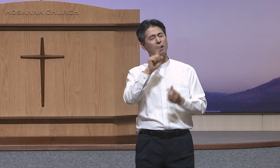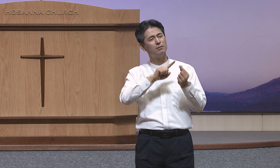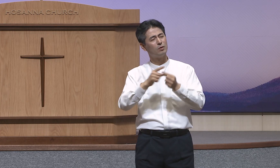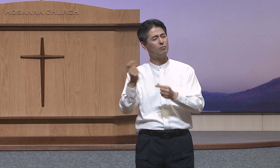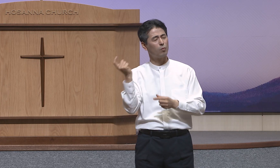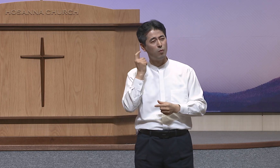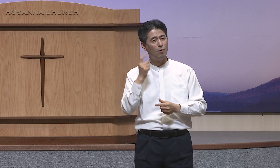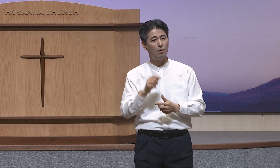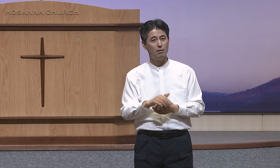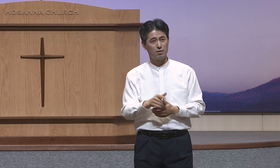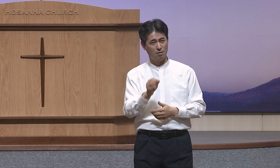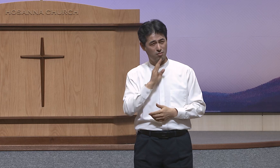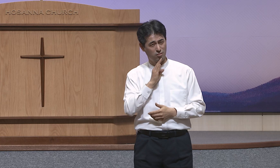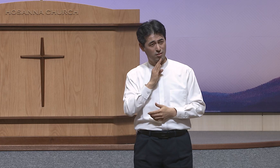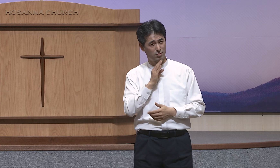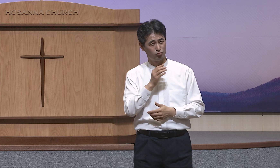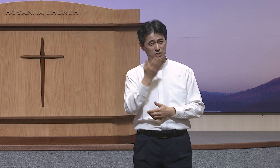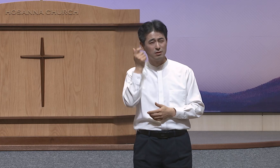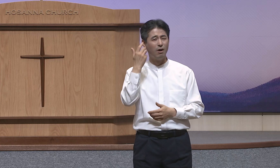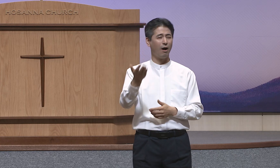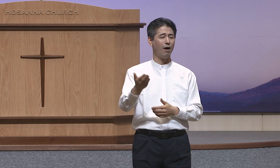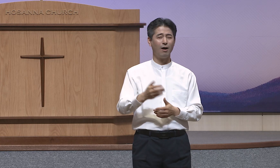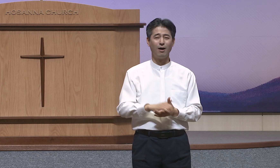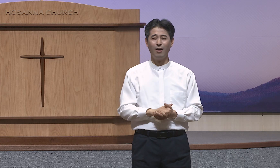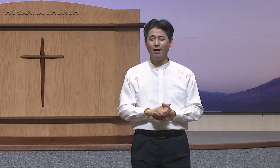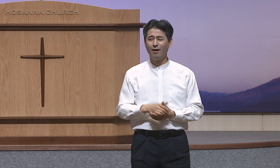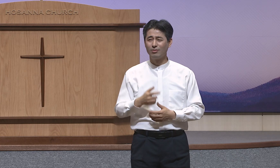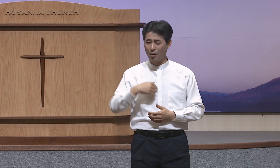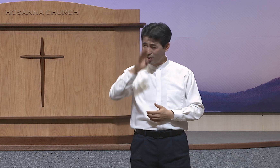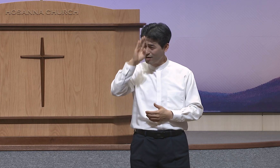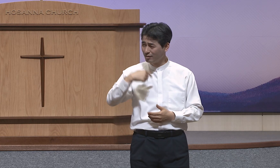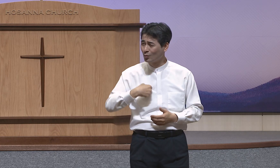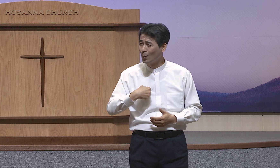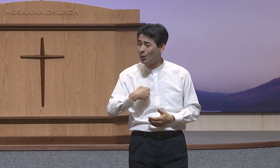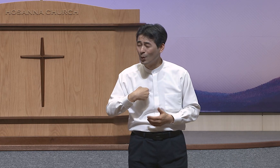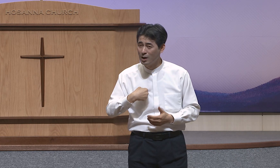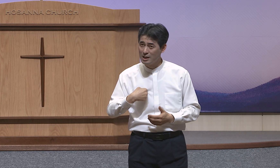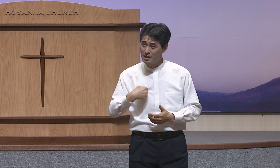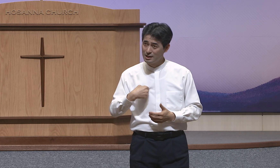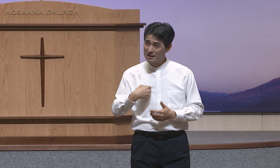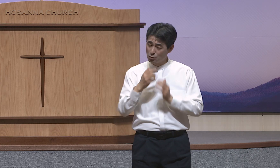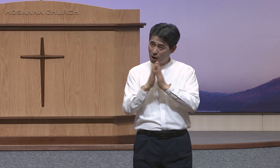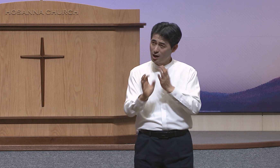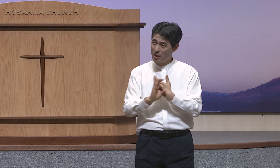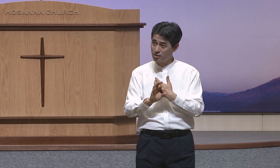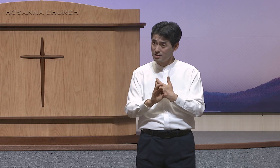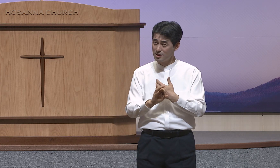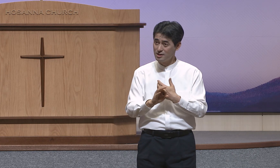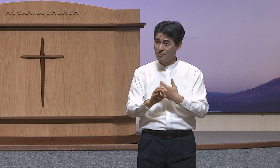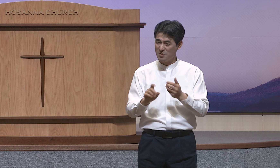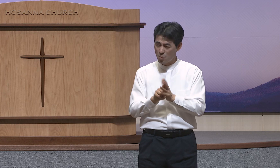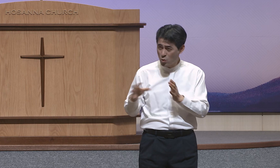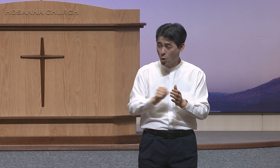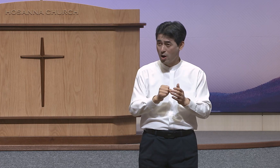있다라는 그 설교를 보면서 저게 정말 될까? 그럼 내 병도 기도하면 나을 수